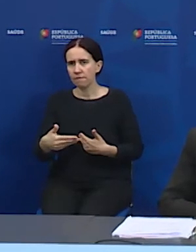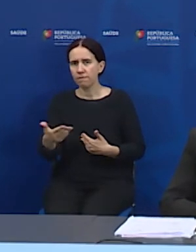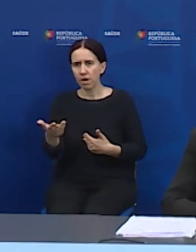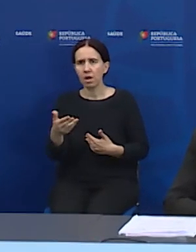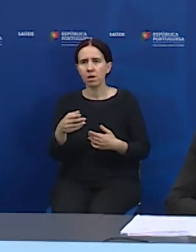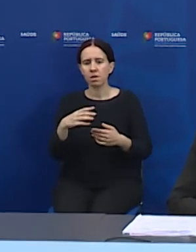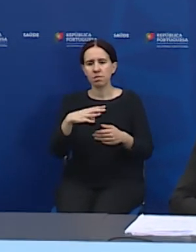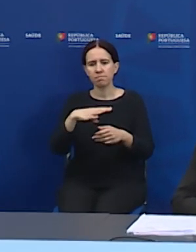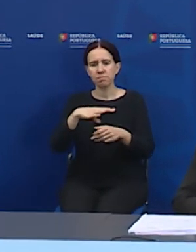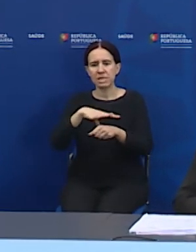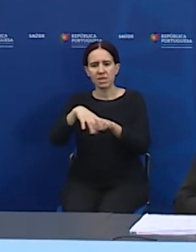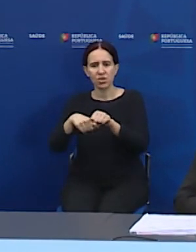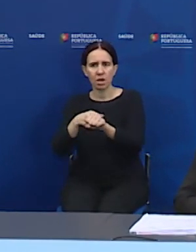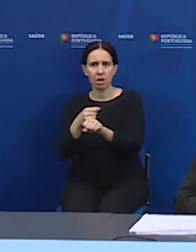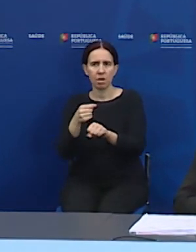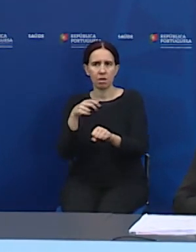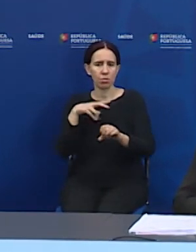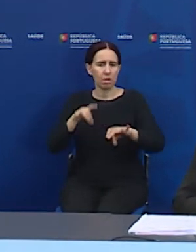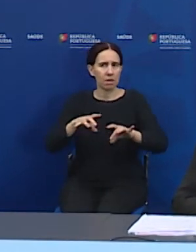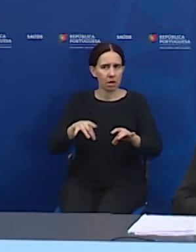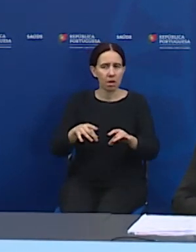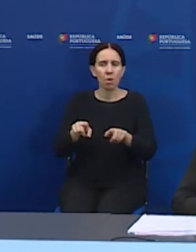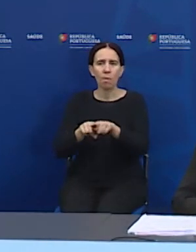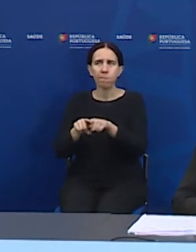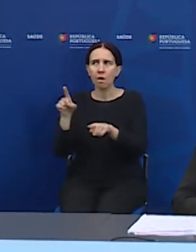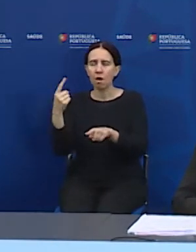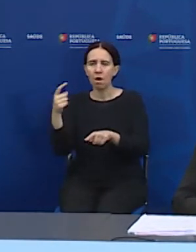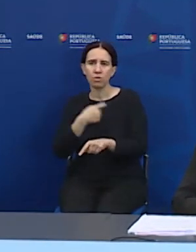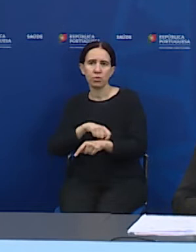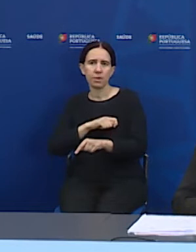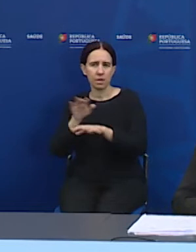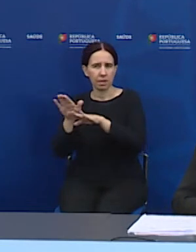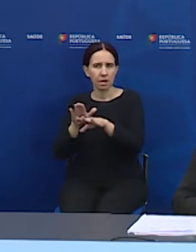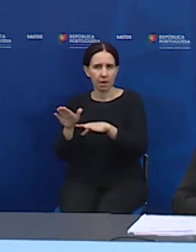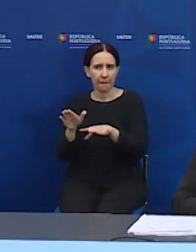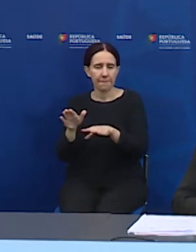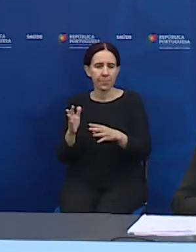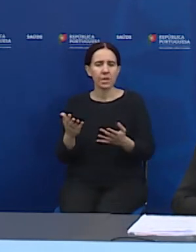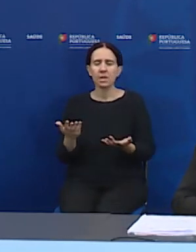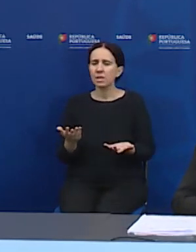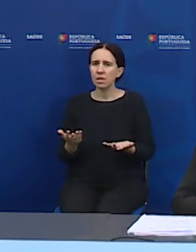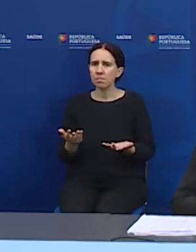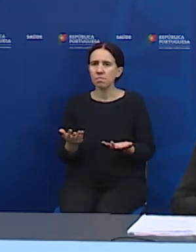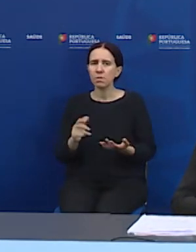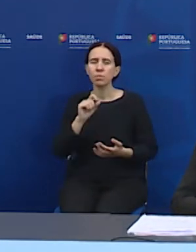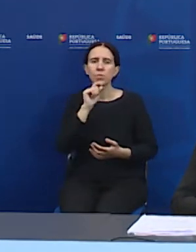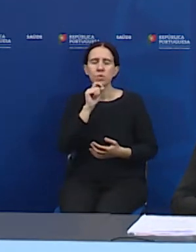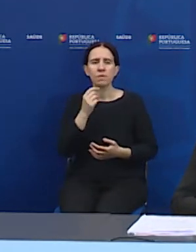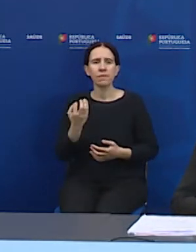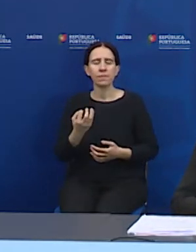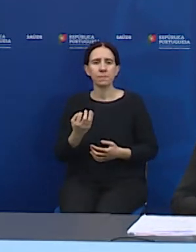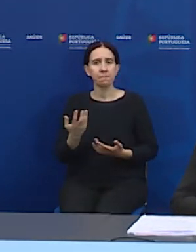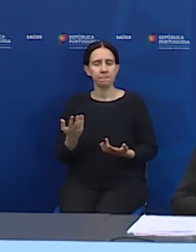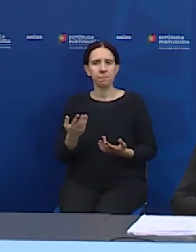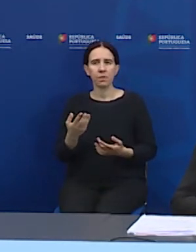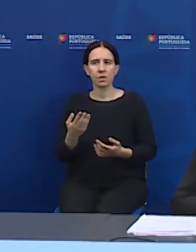as tragédias que estamos a ver em espanha ea itália e poderá também haver